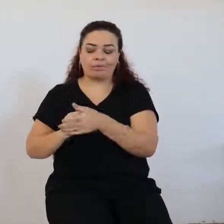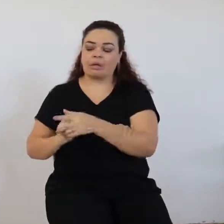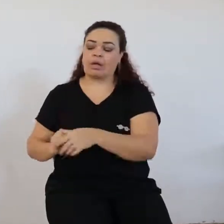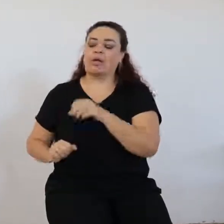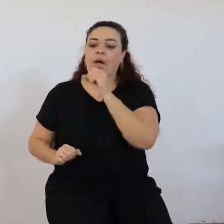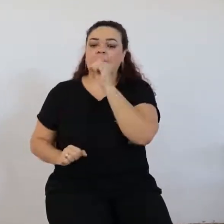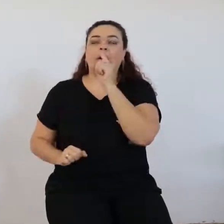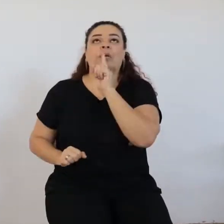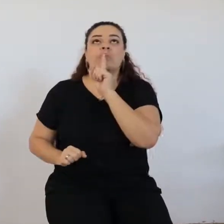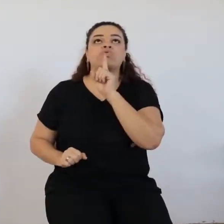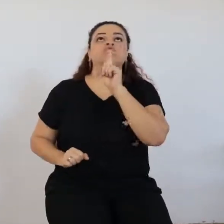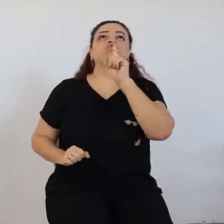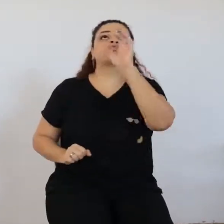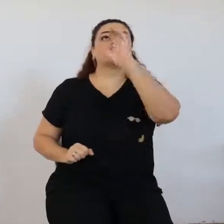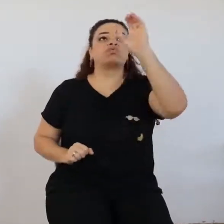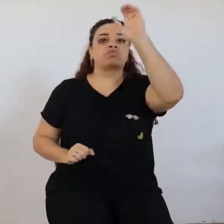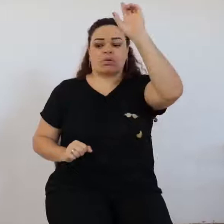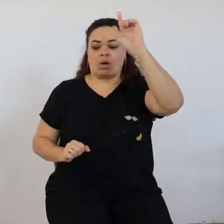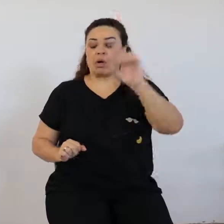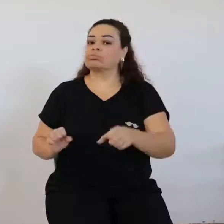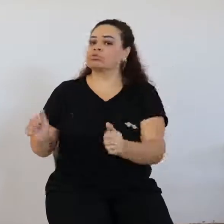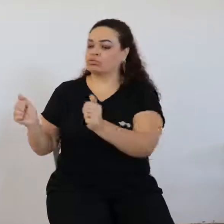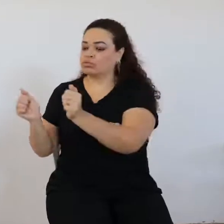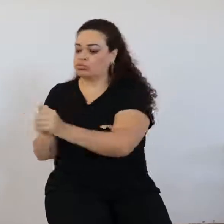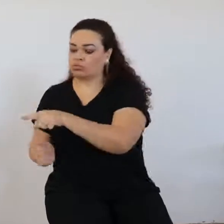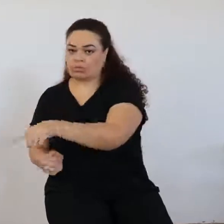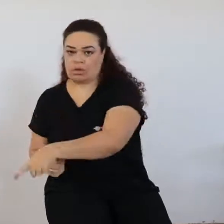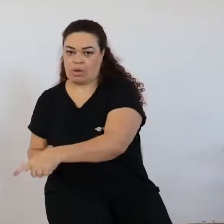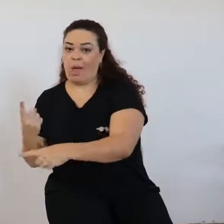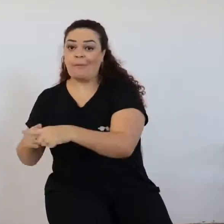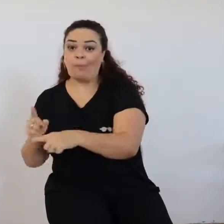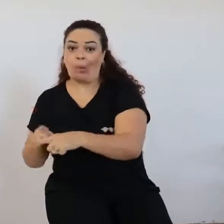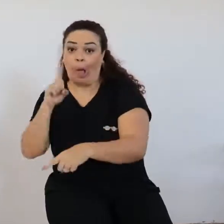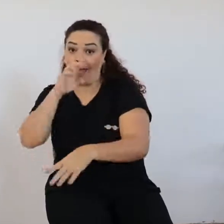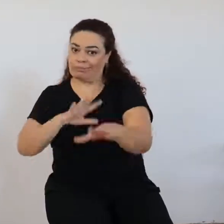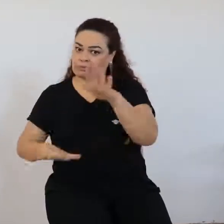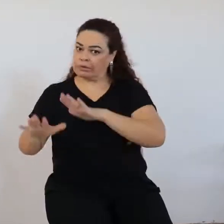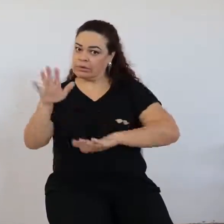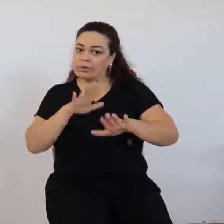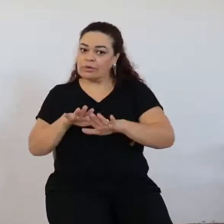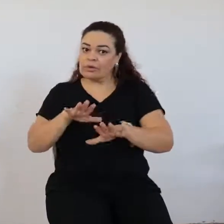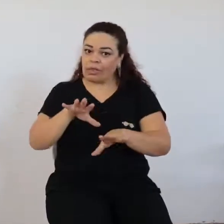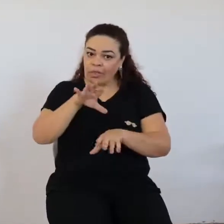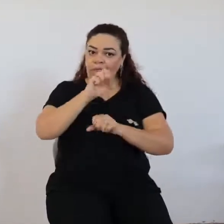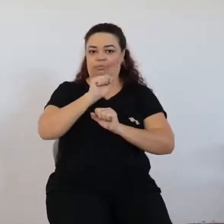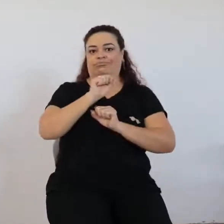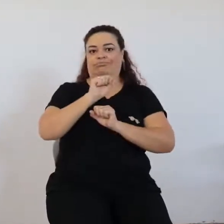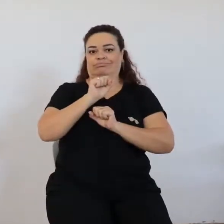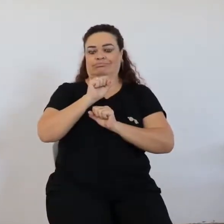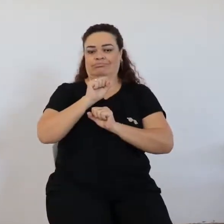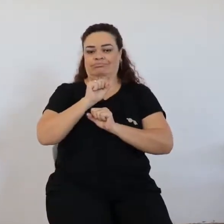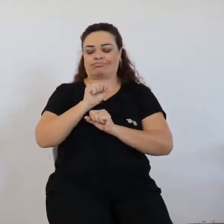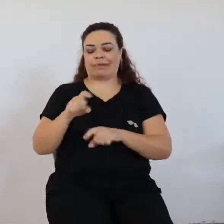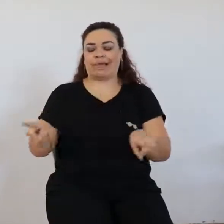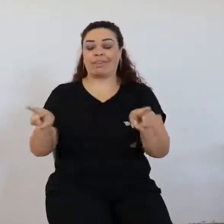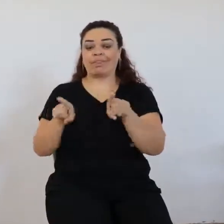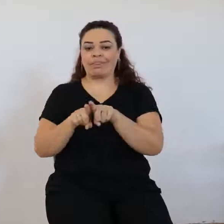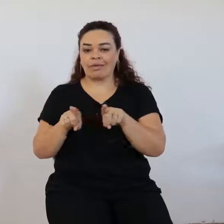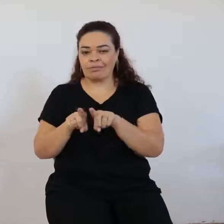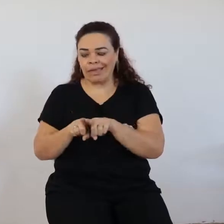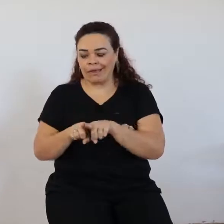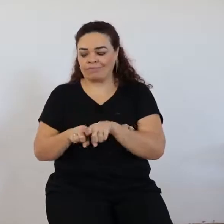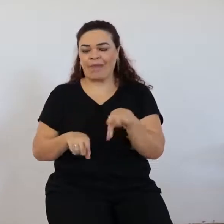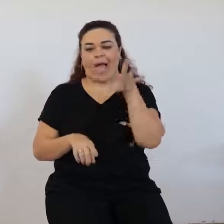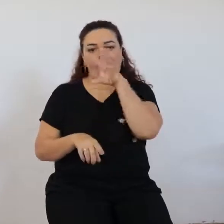gente sempre estar fazendo junto. Outra questão muito importante é a mastigação, que a gente observa que às vezes muitas das nossas crianças